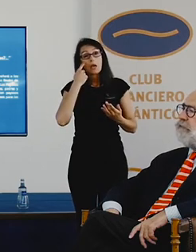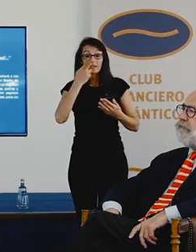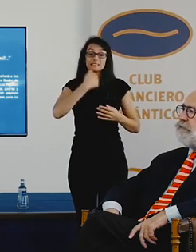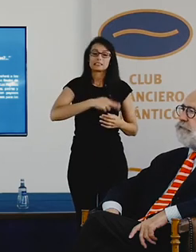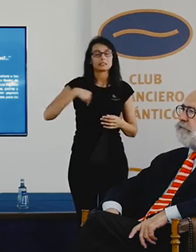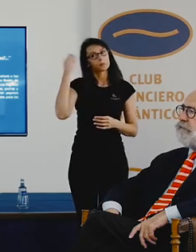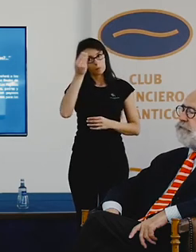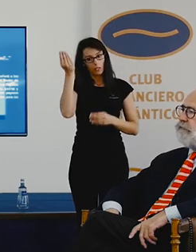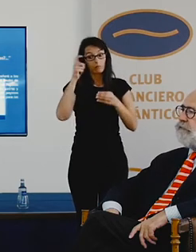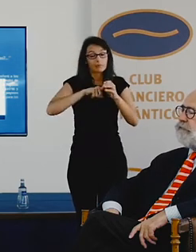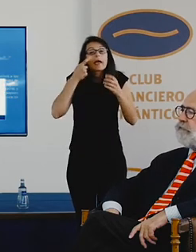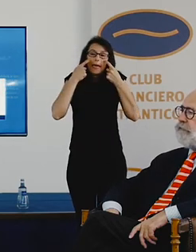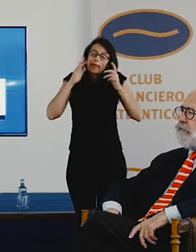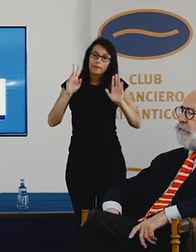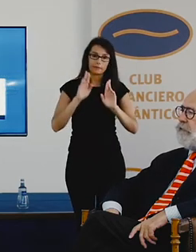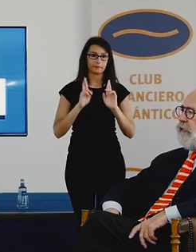Santiago, mejor.